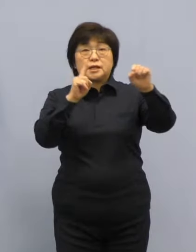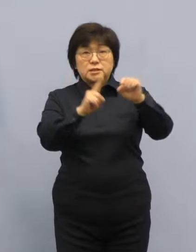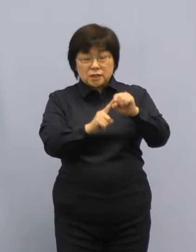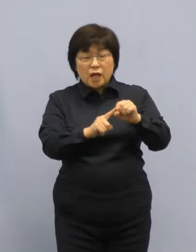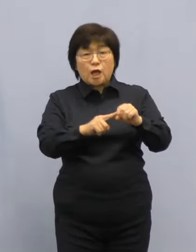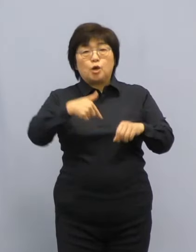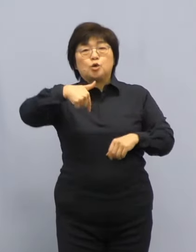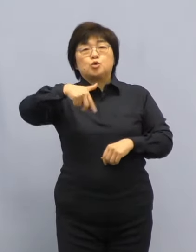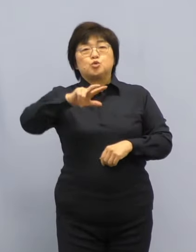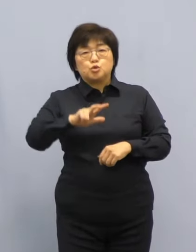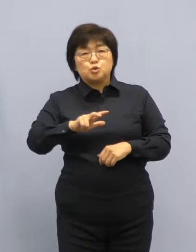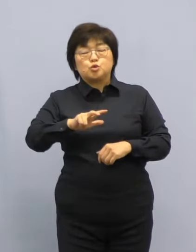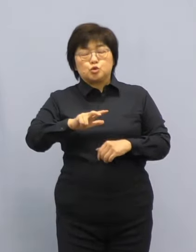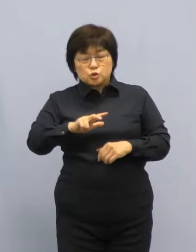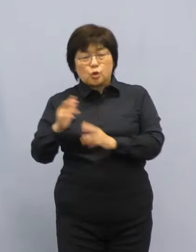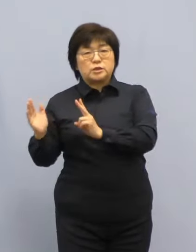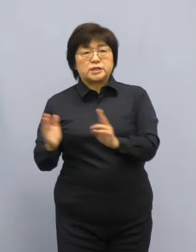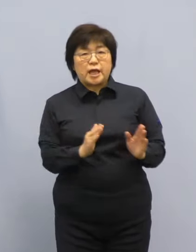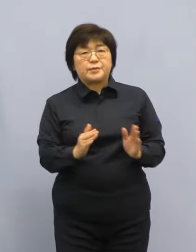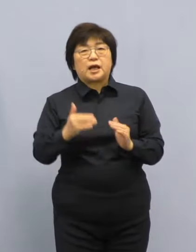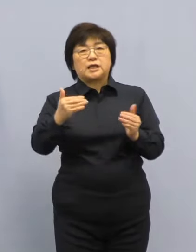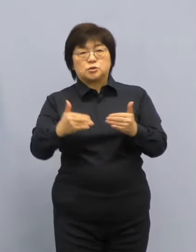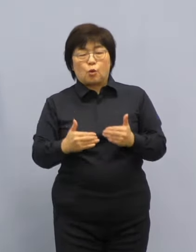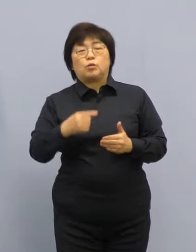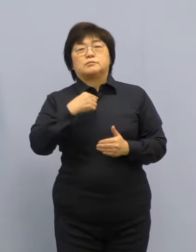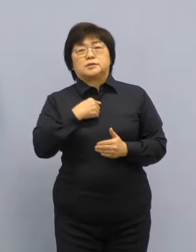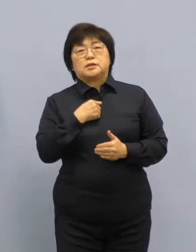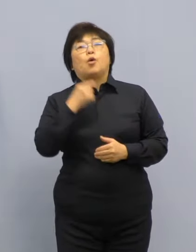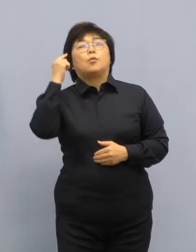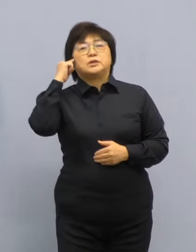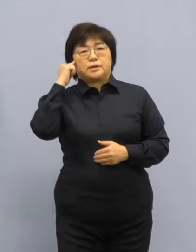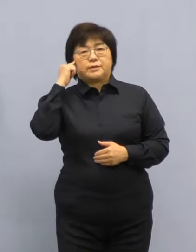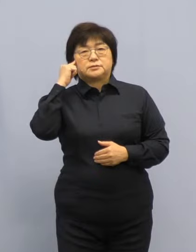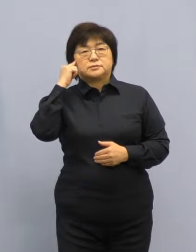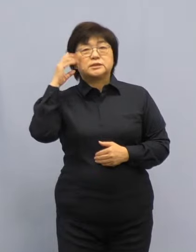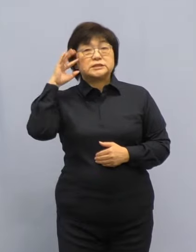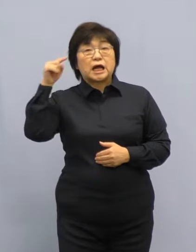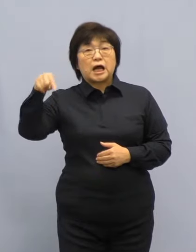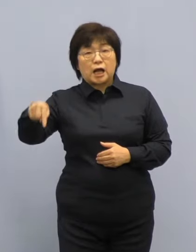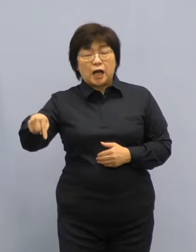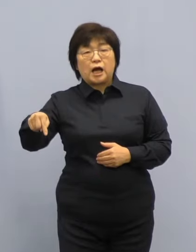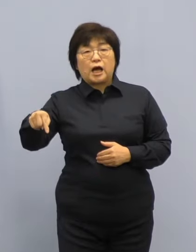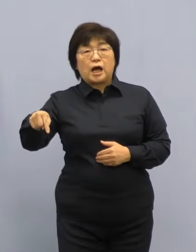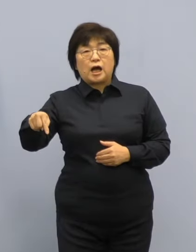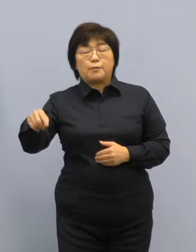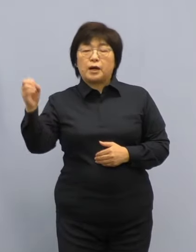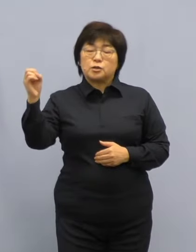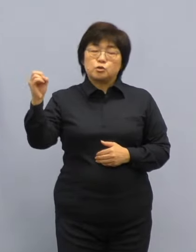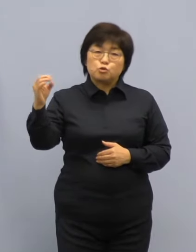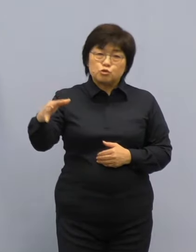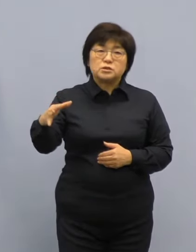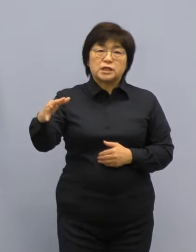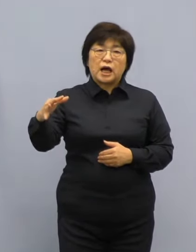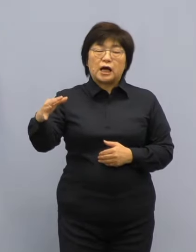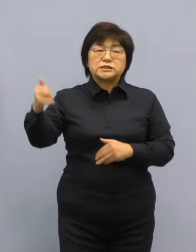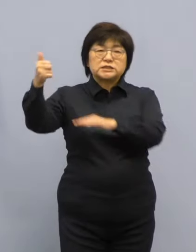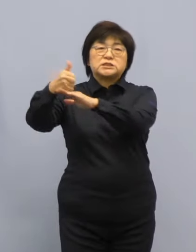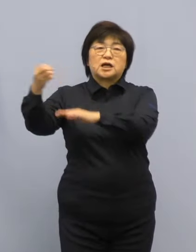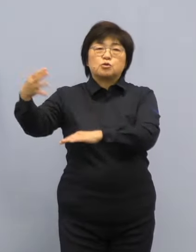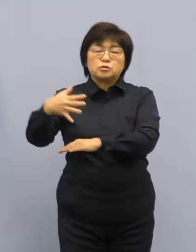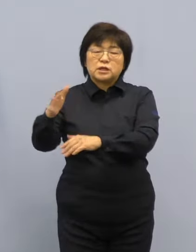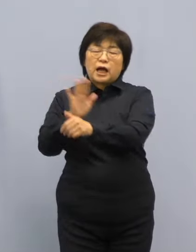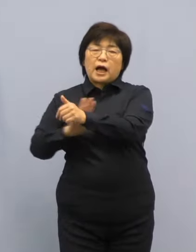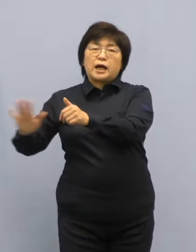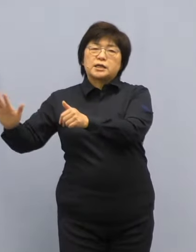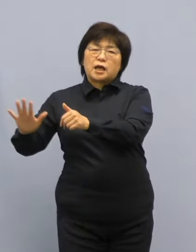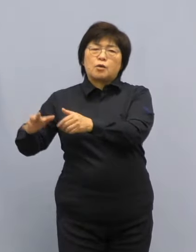県にとって非常に重要だと思っておりますので、佐賀県が今回そういう発言をされたという背景につきま